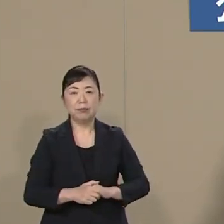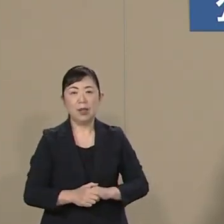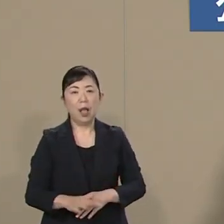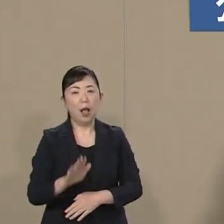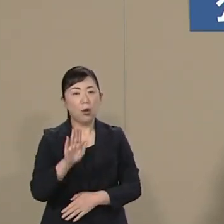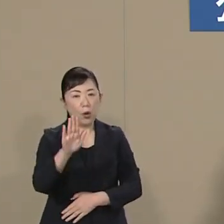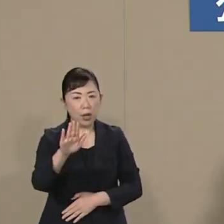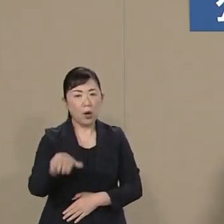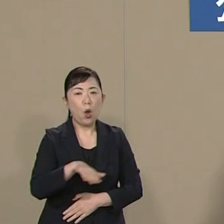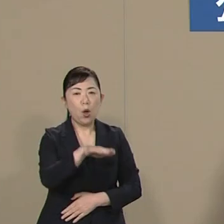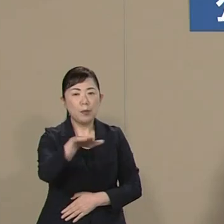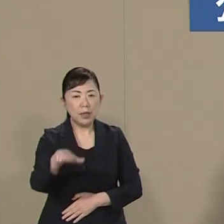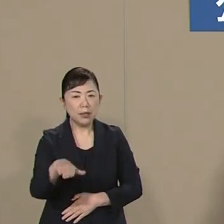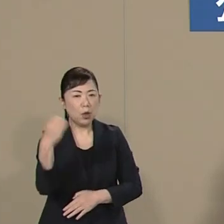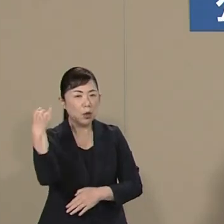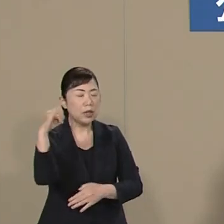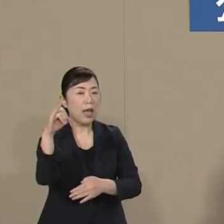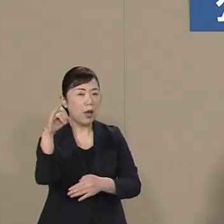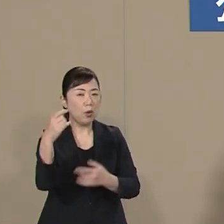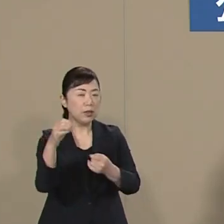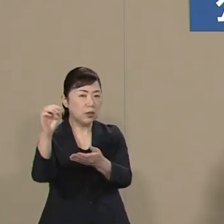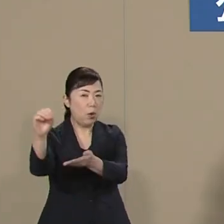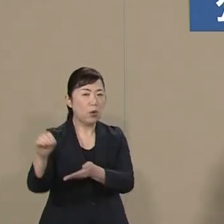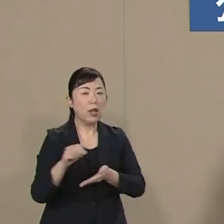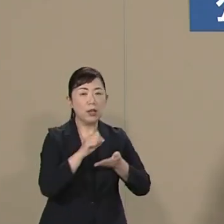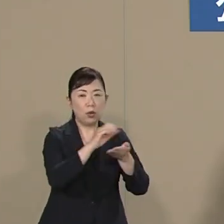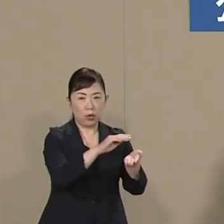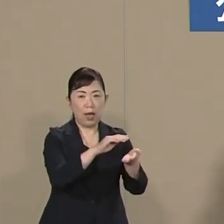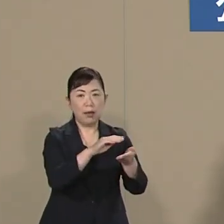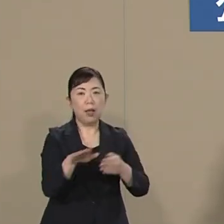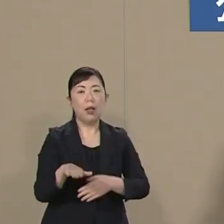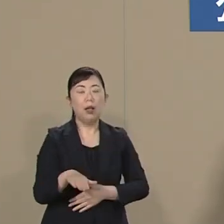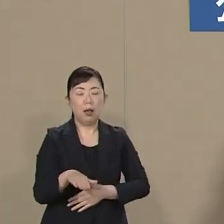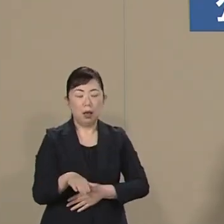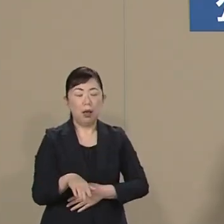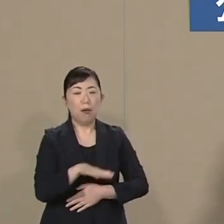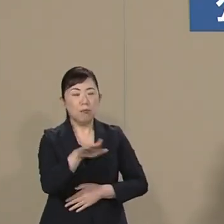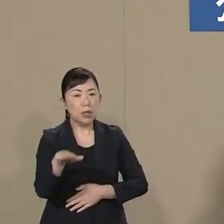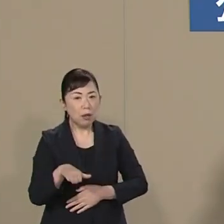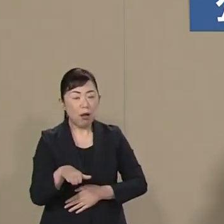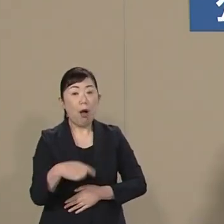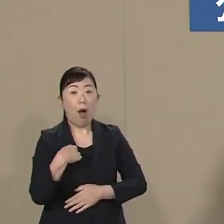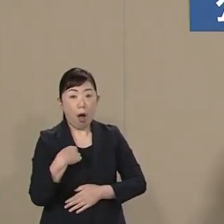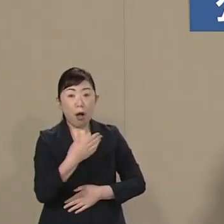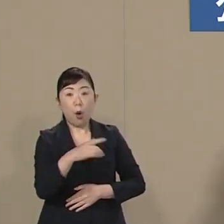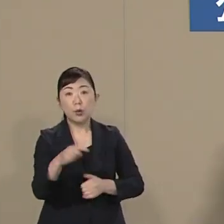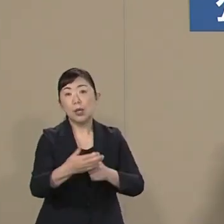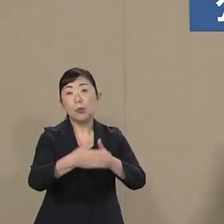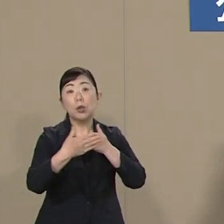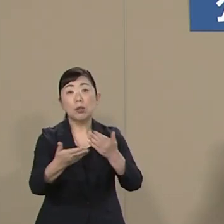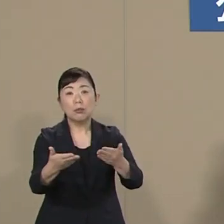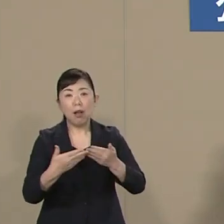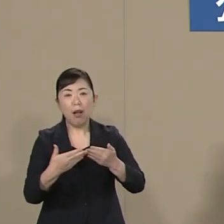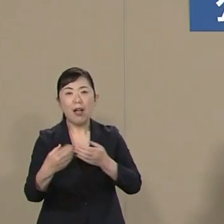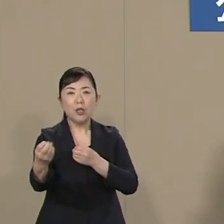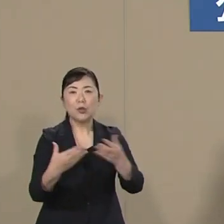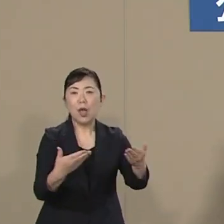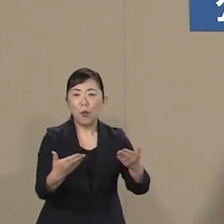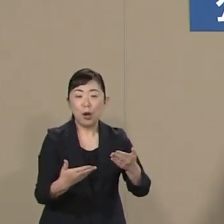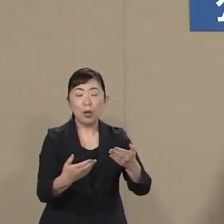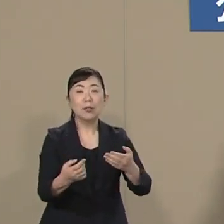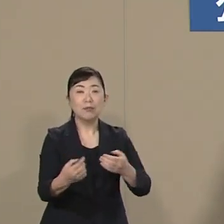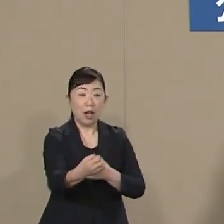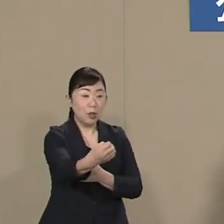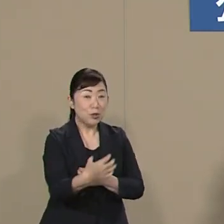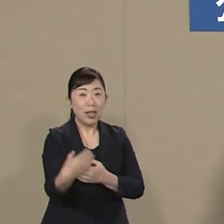ますこれからも皆様の声を国政に届け気がつけばここにも河野の実績がある気